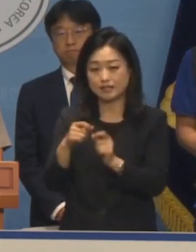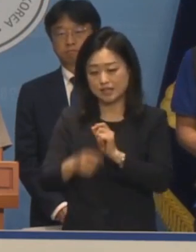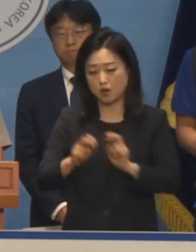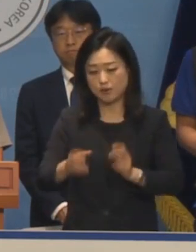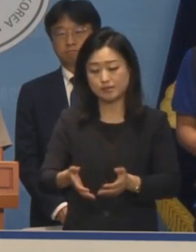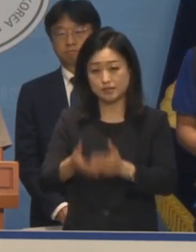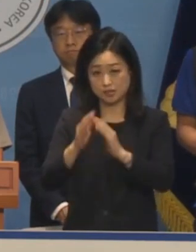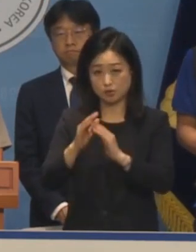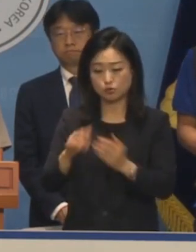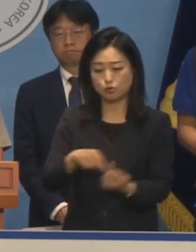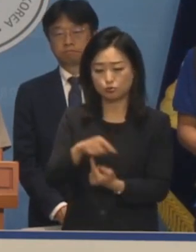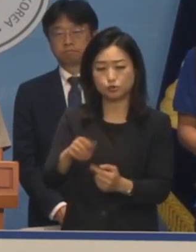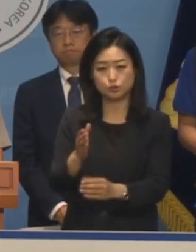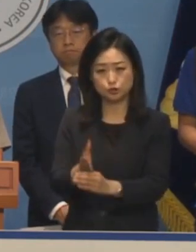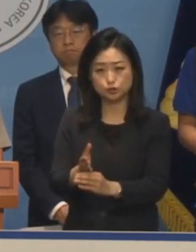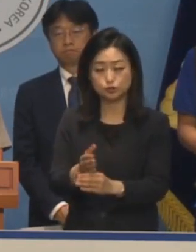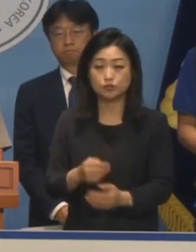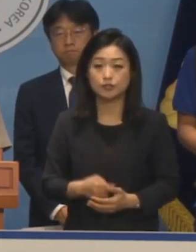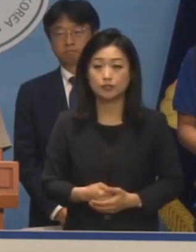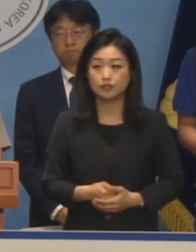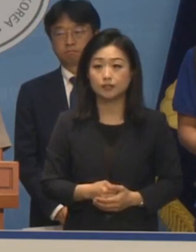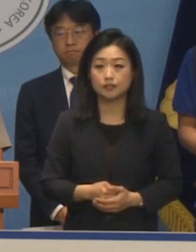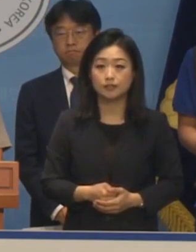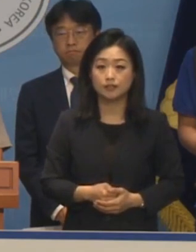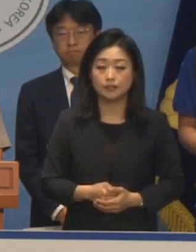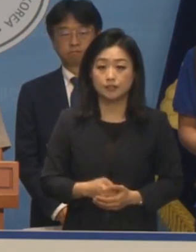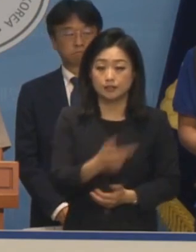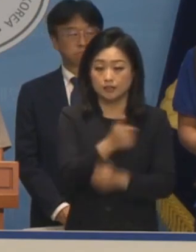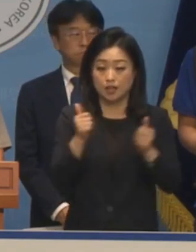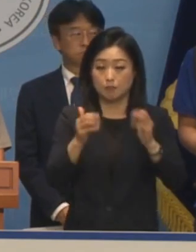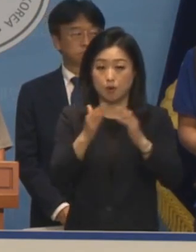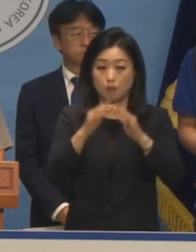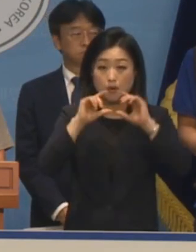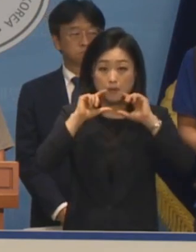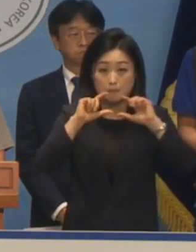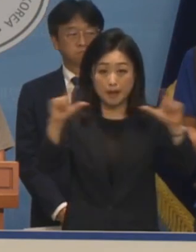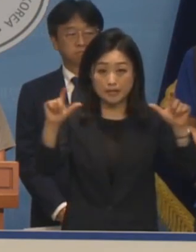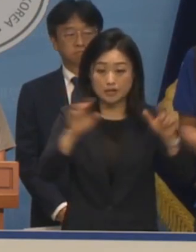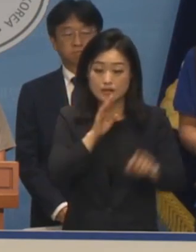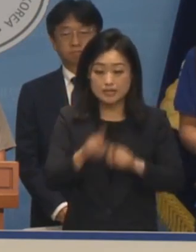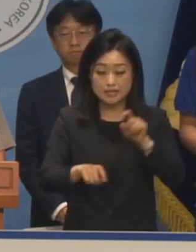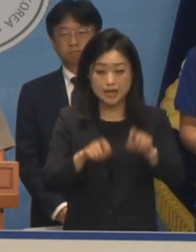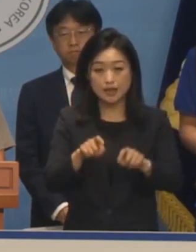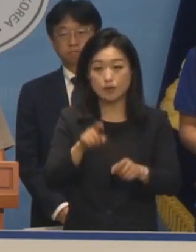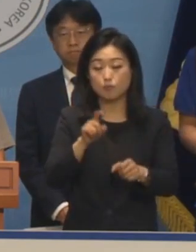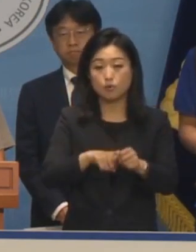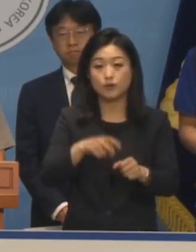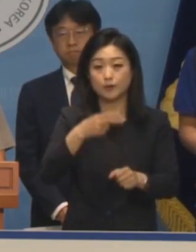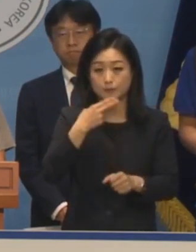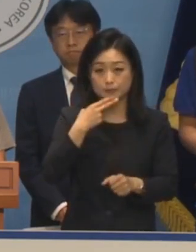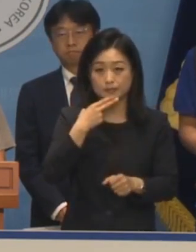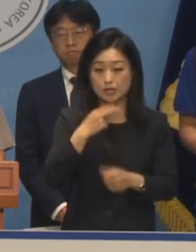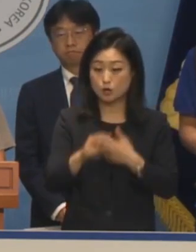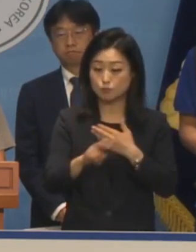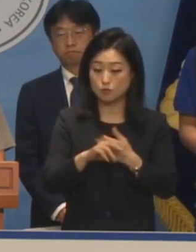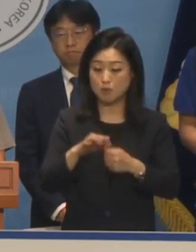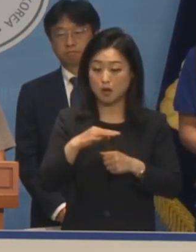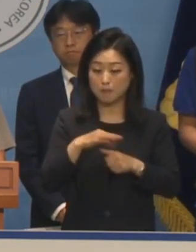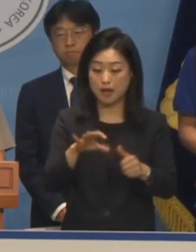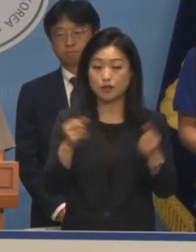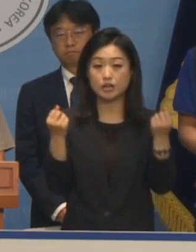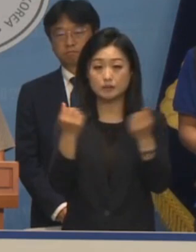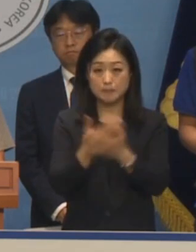상태입니다 이상의 상황은 어느누가 보더라도 대법 판결에 따른 온전한 이행에 방점을 둔 것이 아니라 불법 파견을